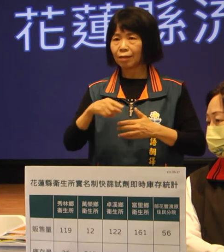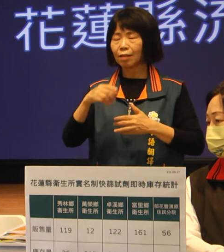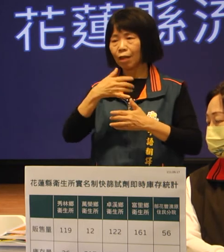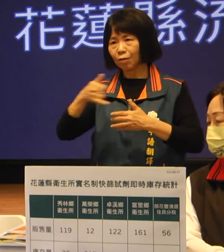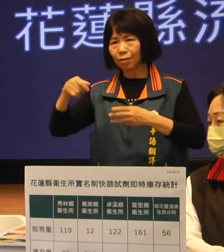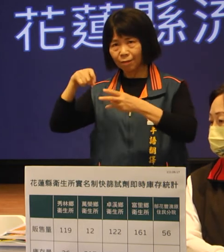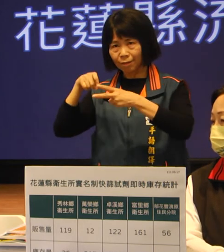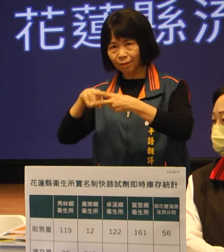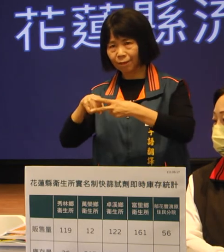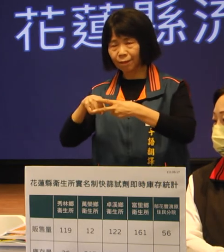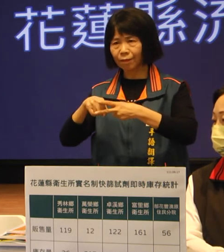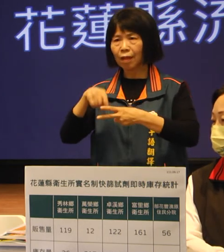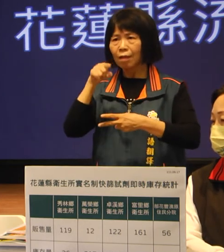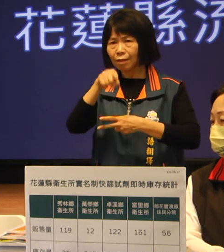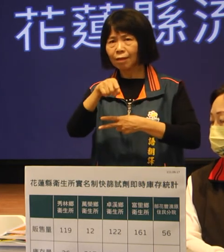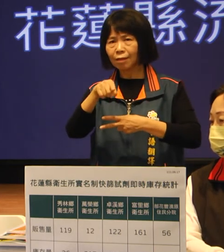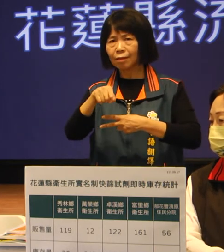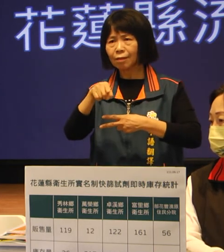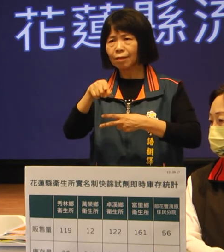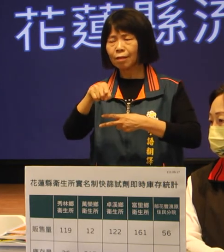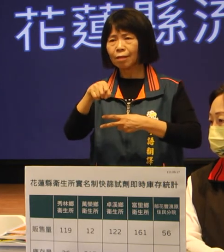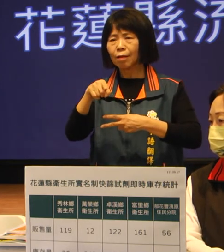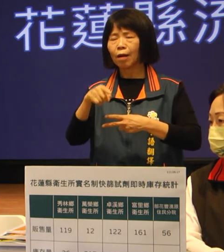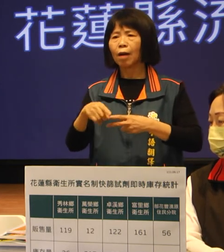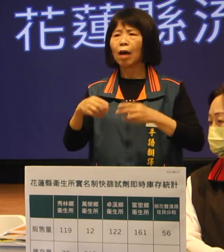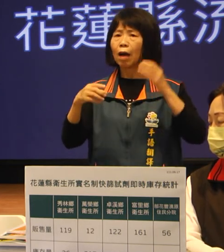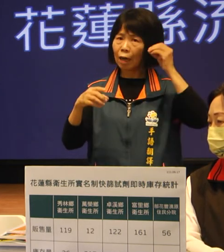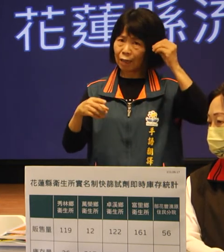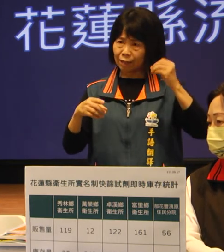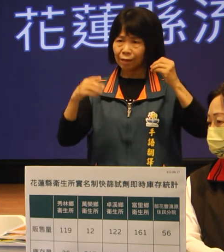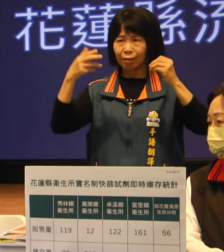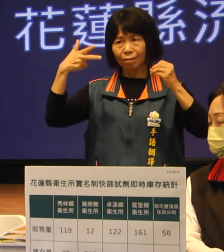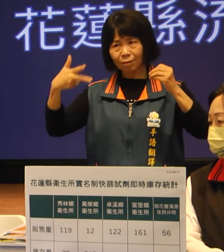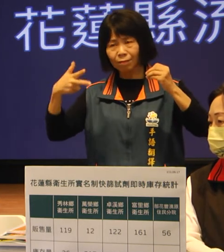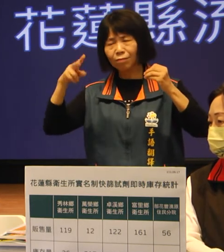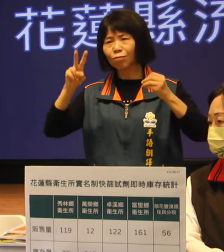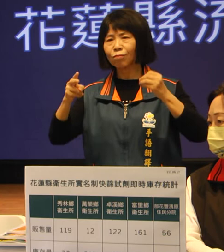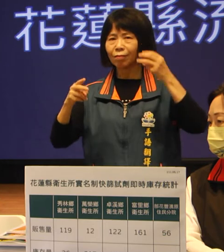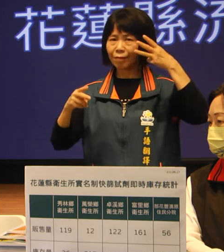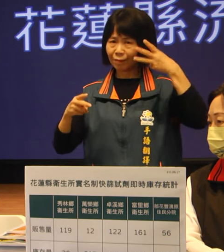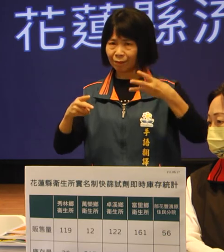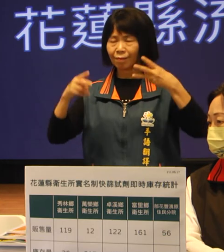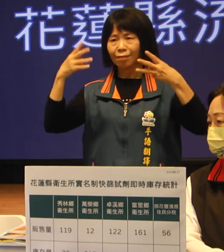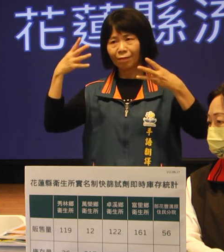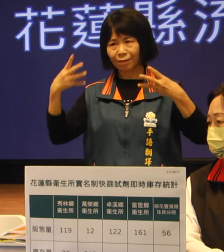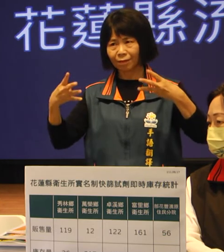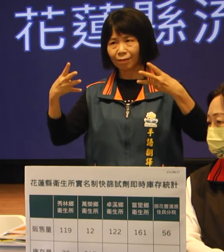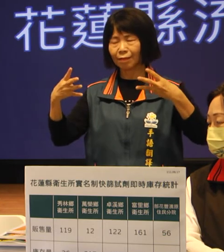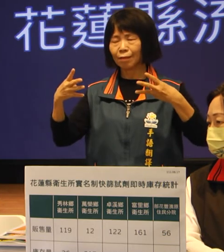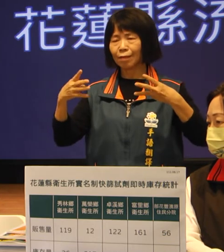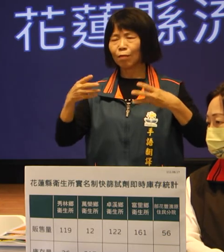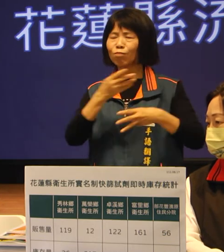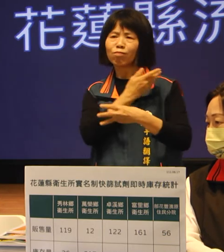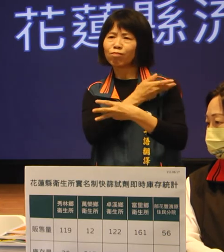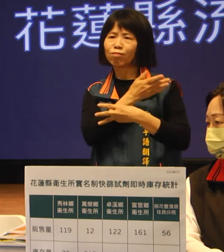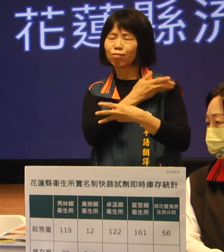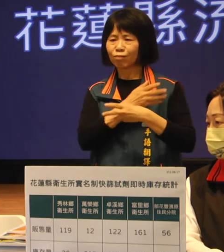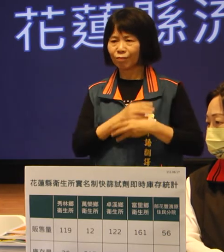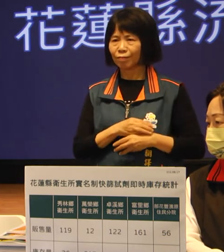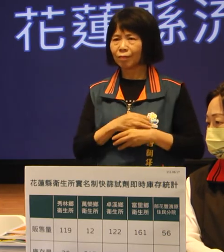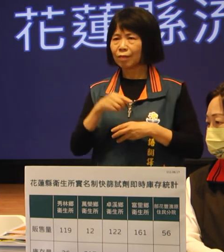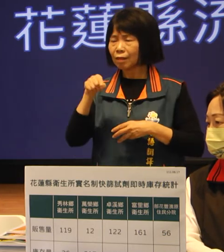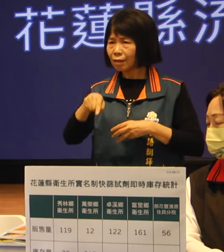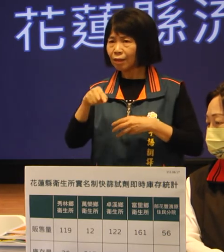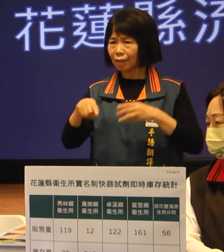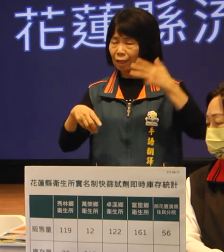生，不管是他是属于上述的0+7的方案，或者是维持原来的3+4的方案，在